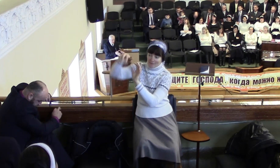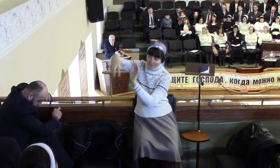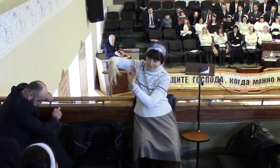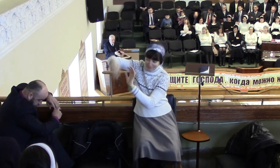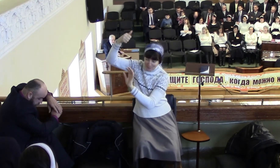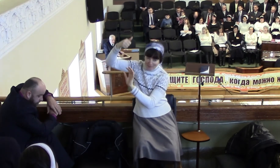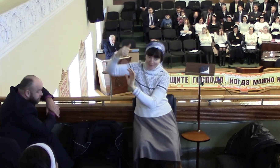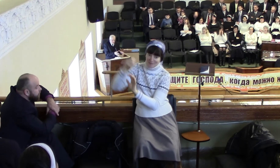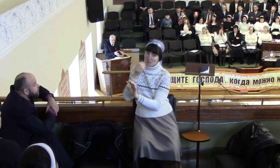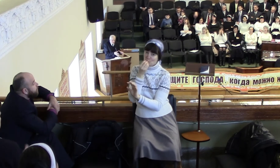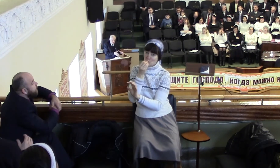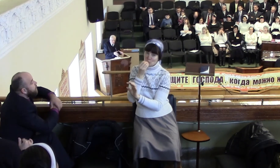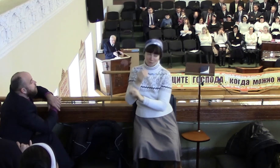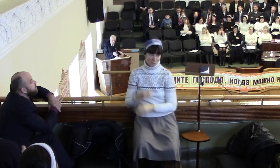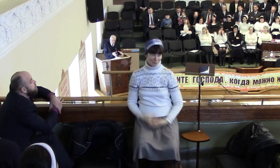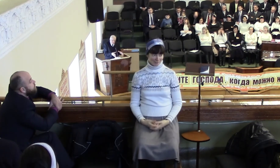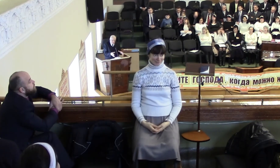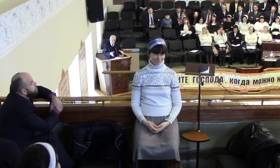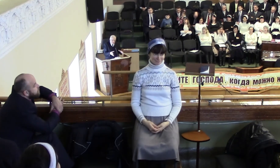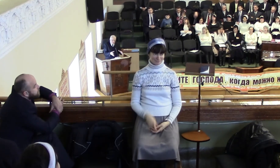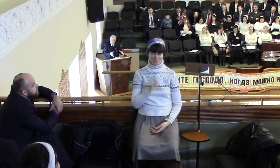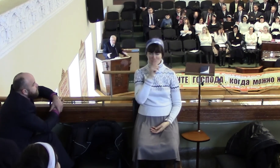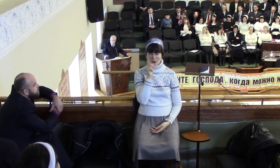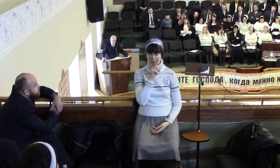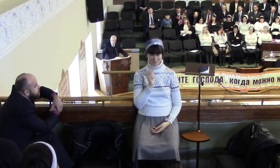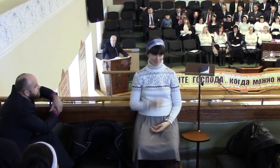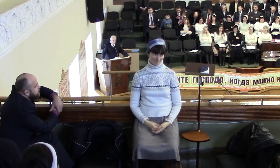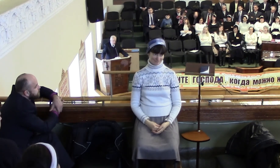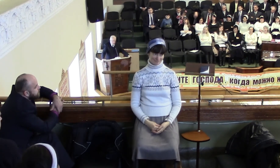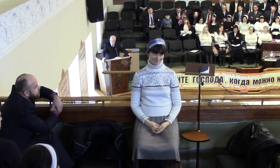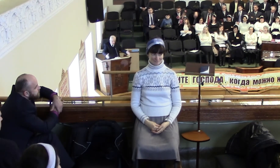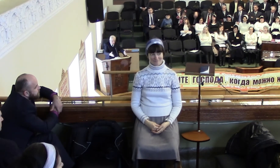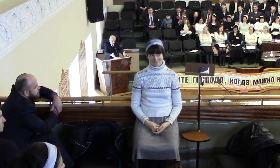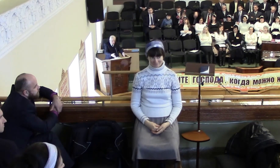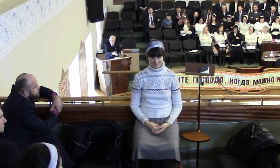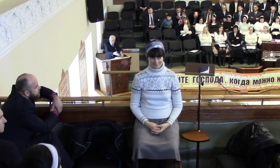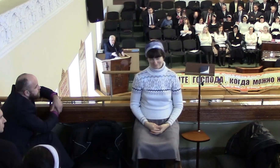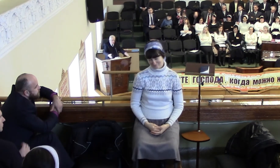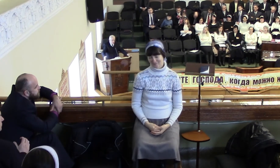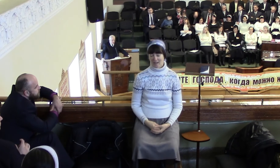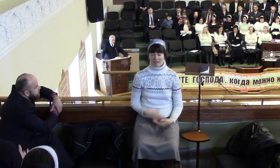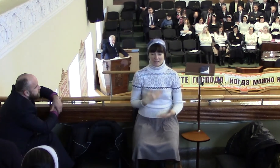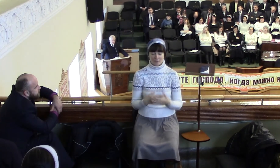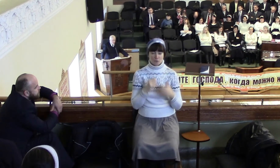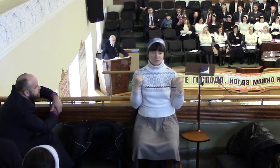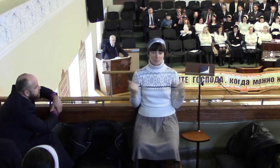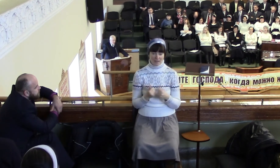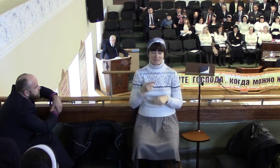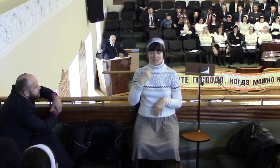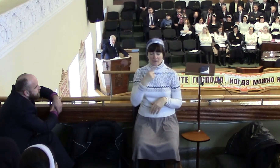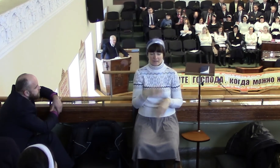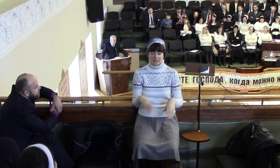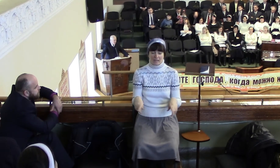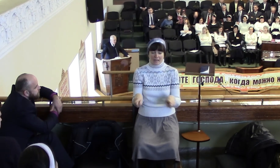съедает. Вы думаете, детей дьявол не ловит? Они сидят в собрании, но их дьявол ловит.